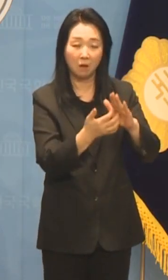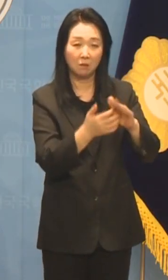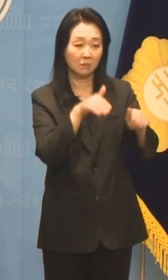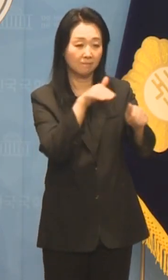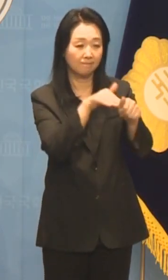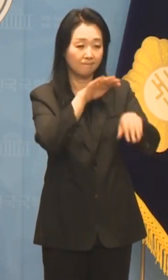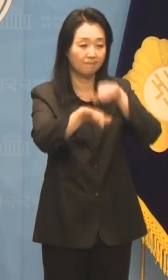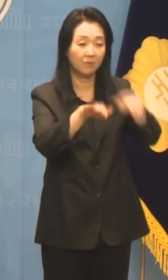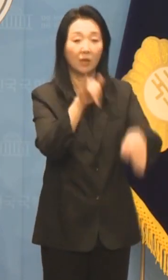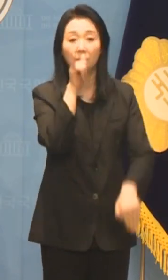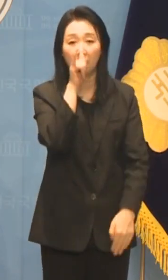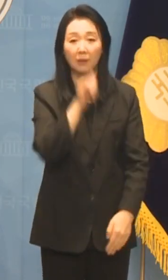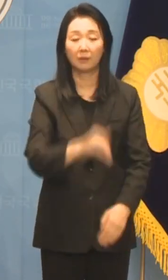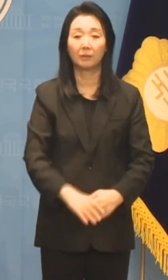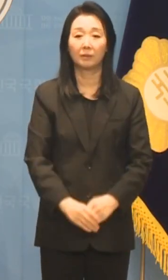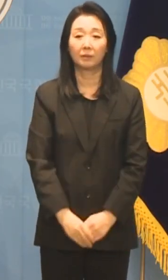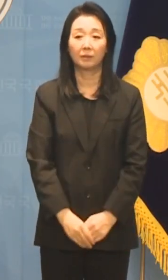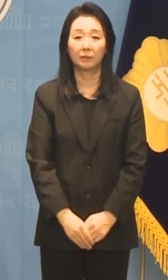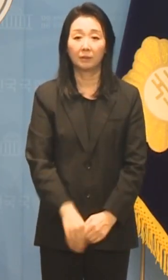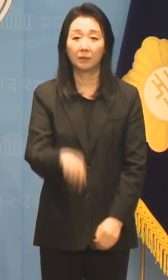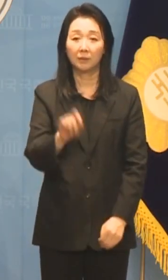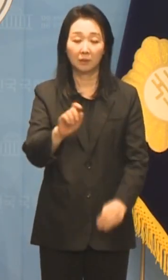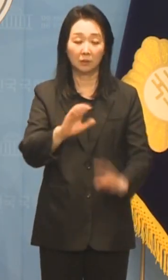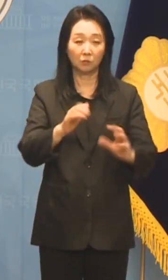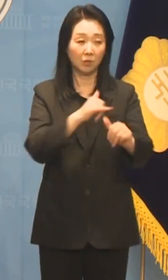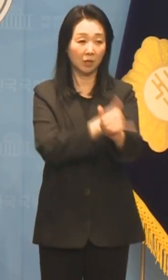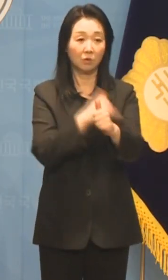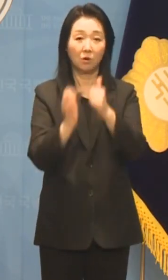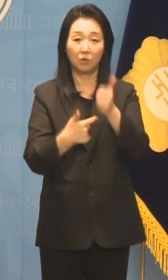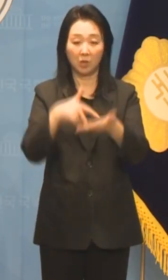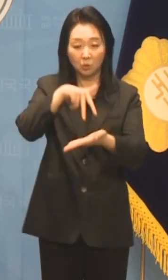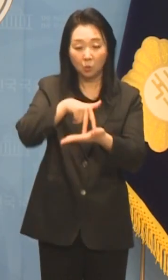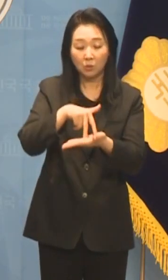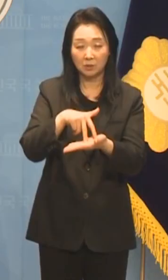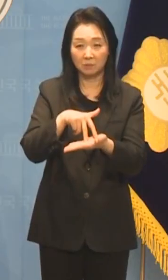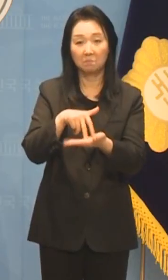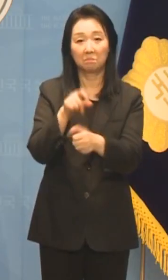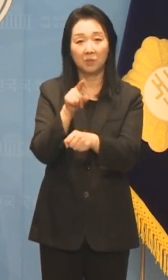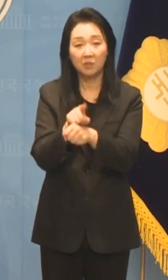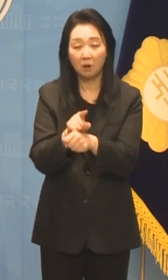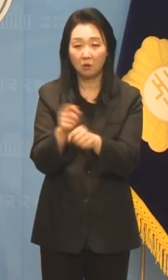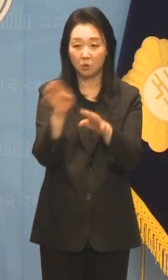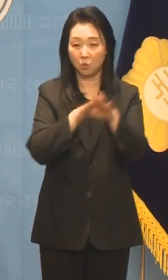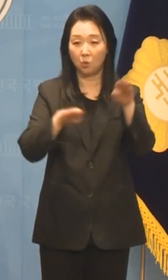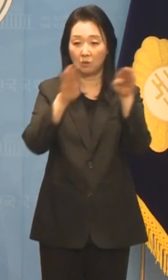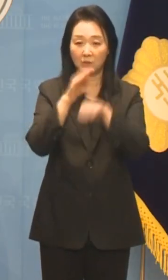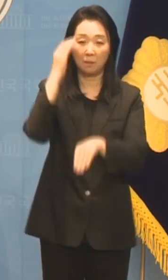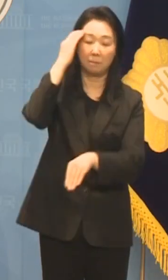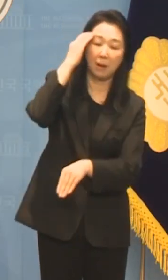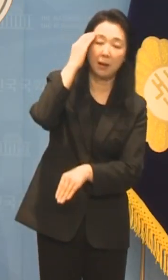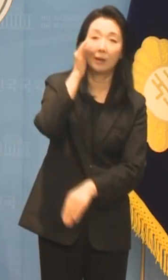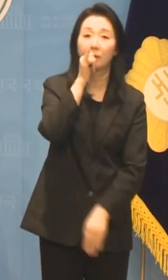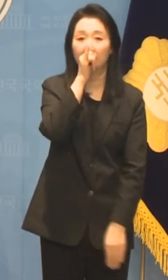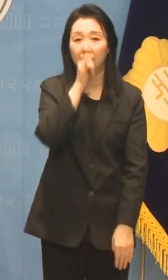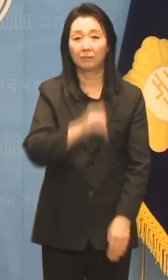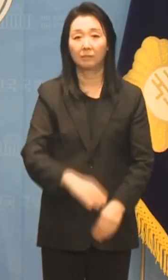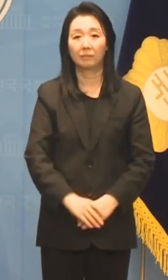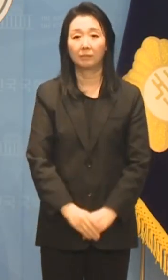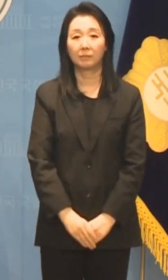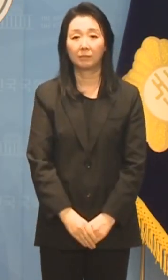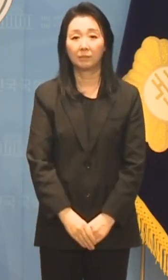있는 것으로 보입니다. 이는 인권위의 독립성과 공정성을 심각하게 훼손하는 사례로 기록될 수 있을